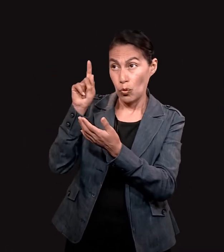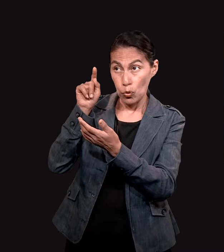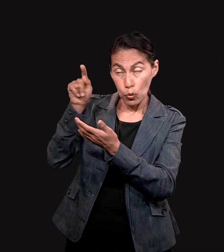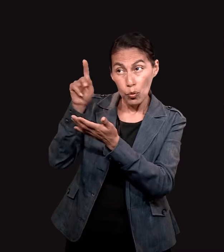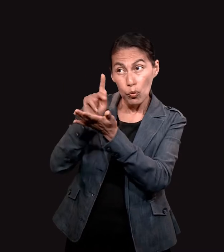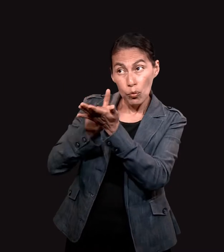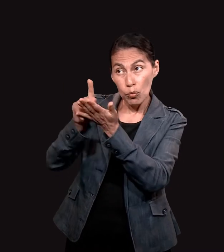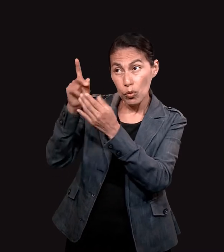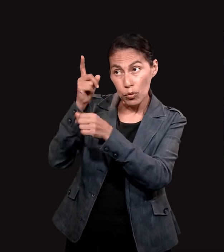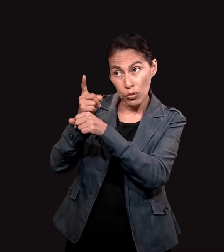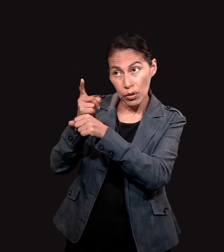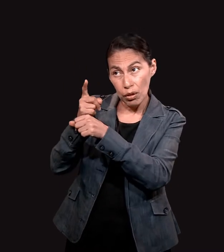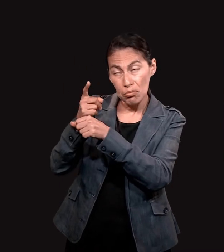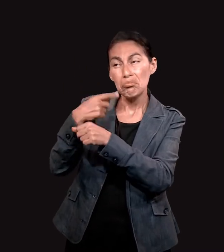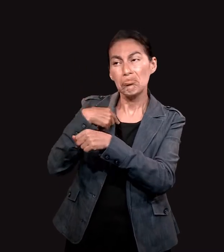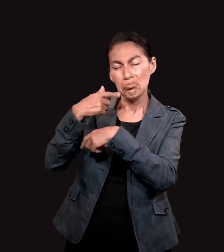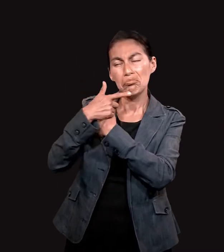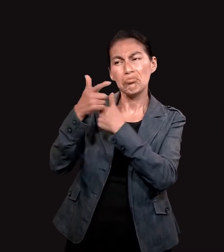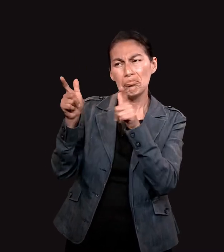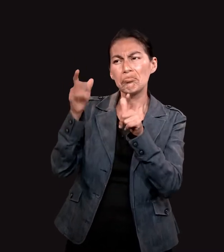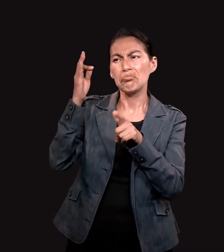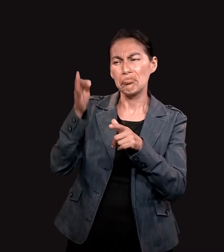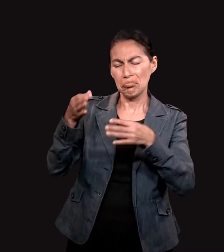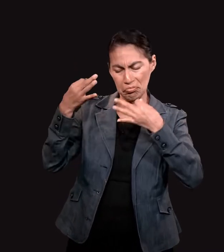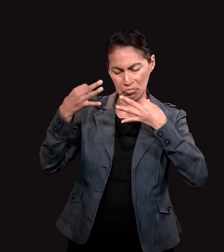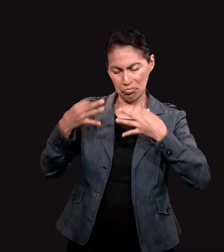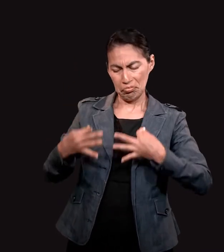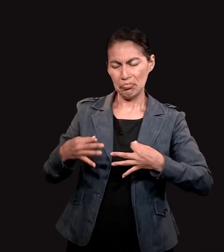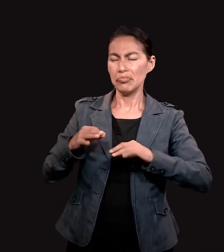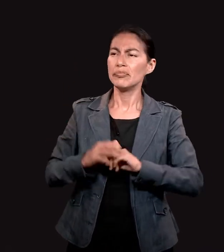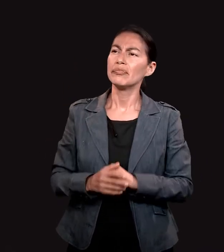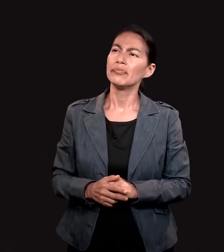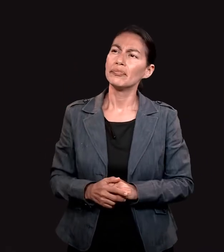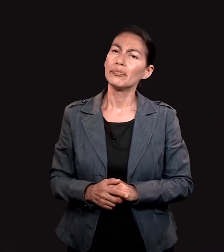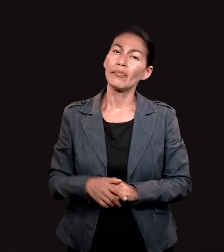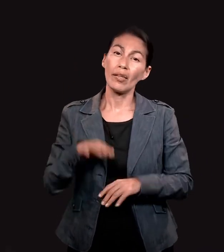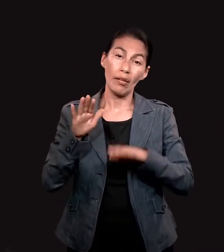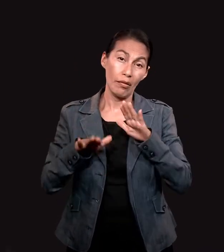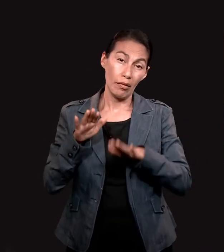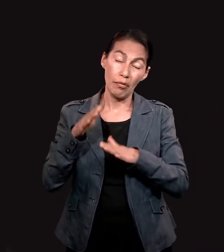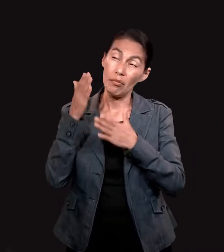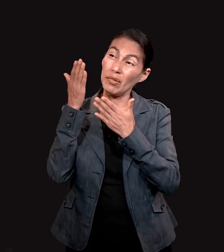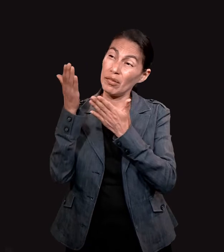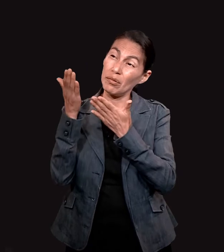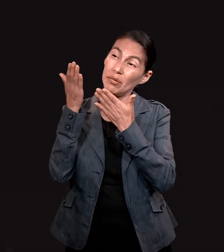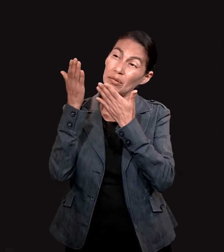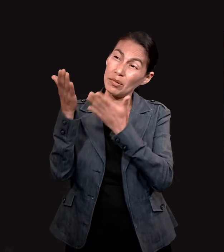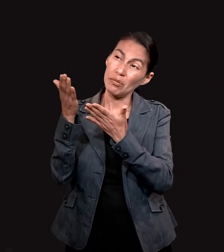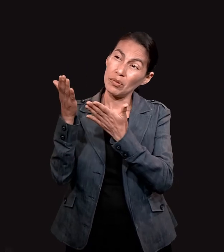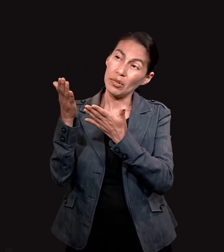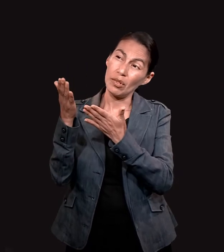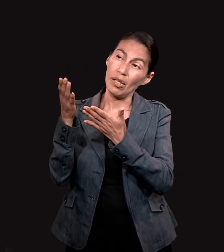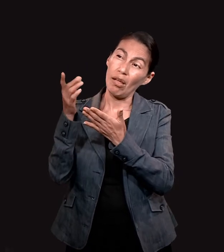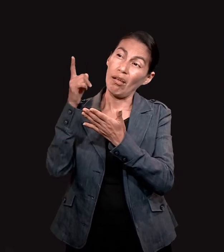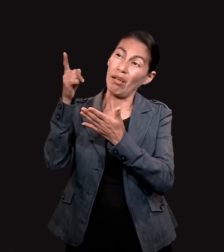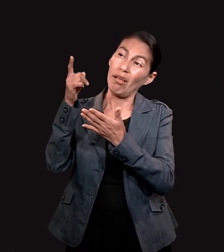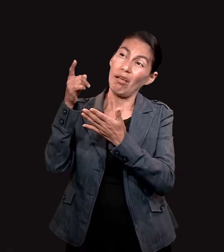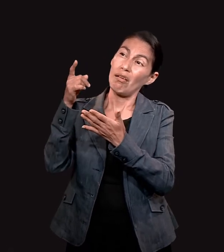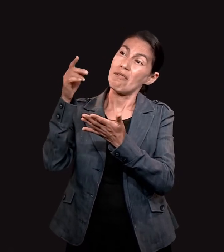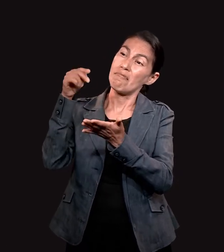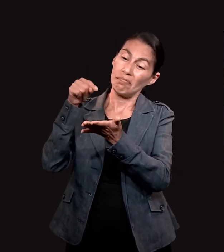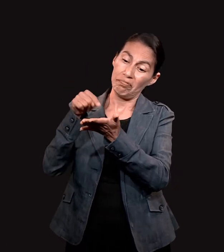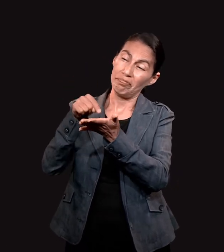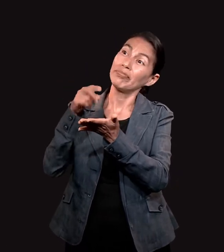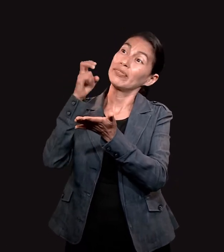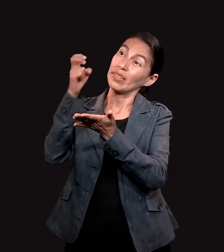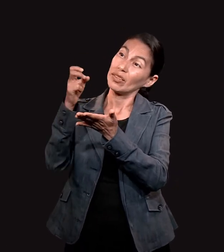su voluntad. Amén. Y que cualquiera que sea, la vamos a aceptar con madurez y con tranquilidad. Porque muchas veces